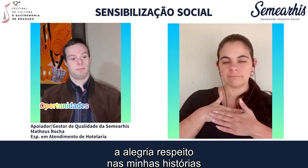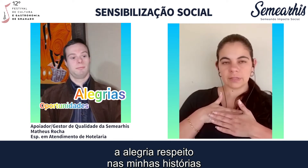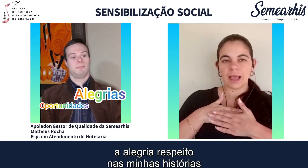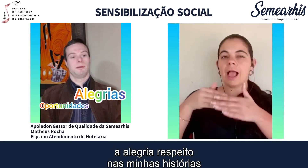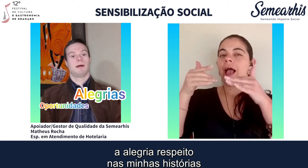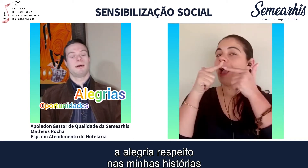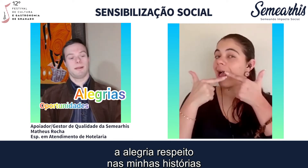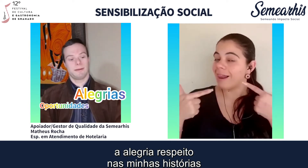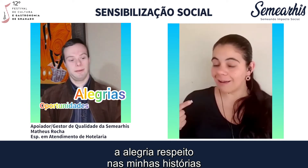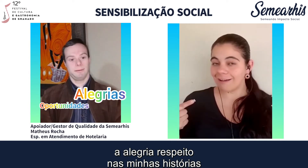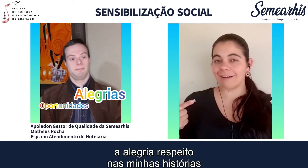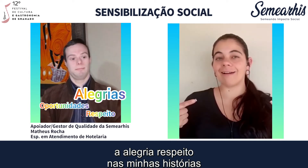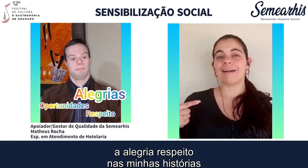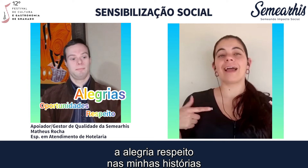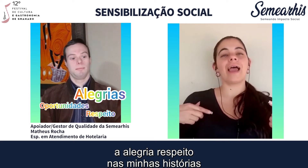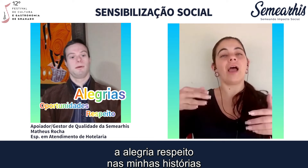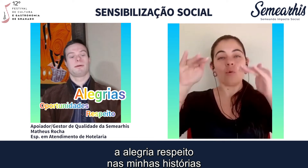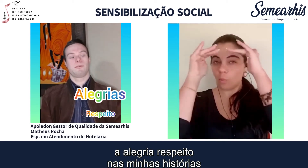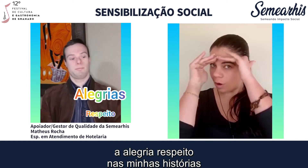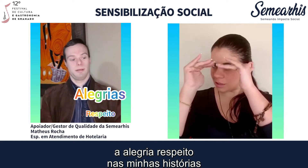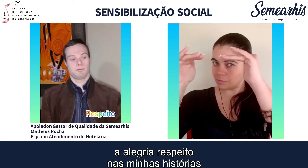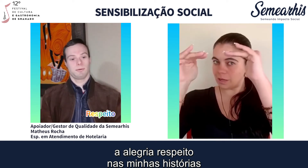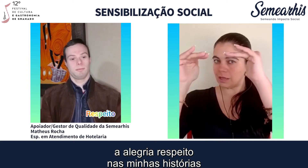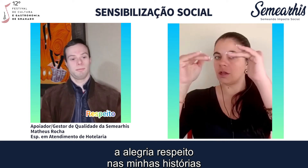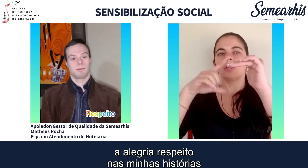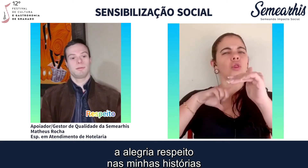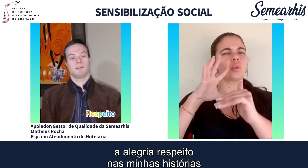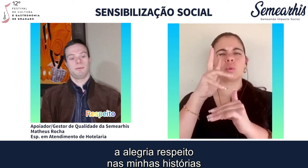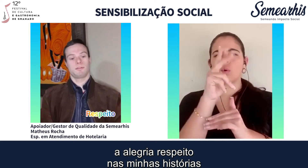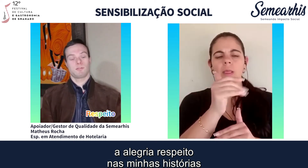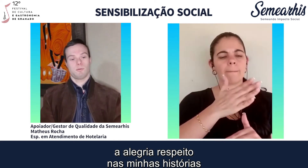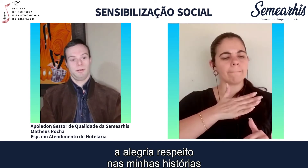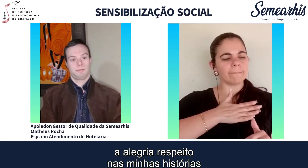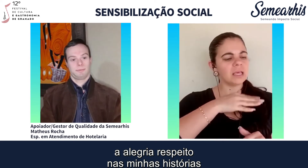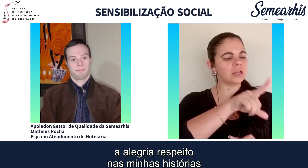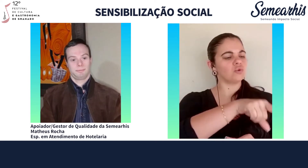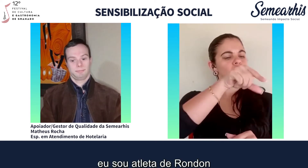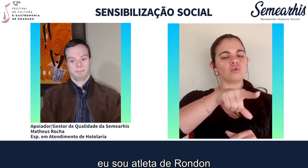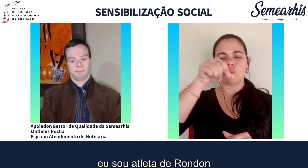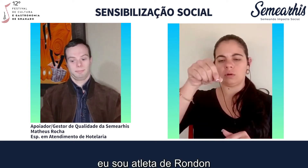oportunidades, alegria, respeito nas minhas escolhas.